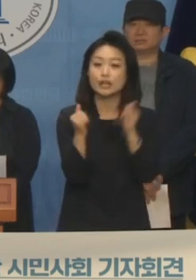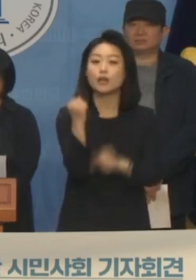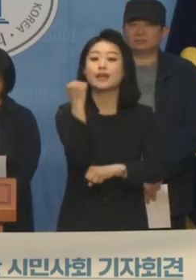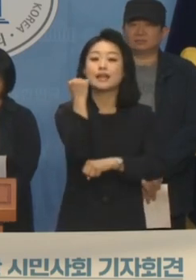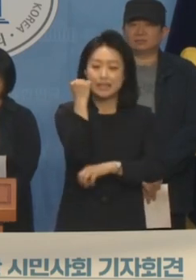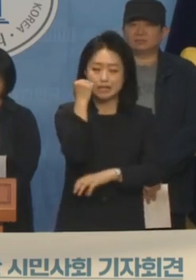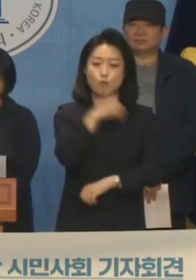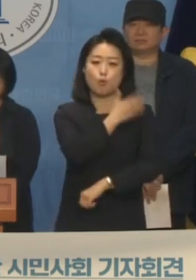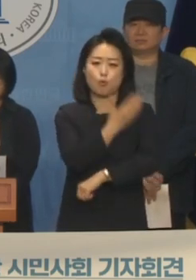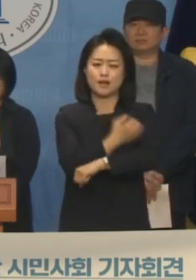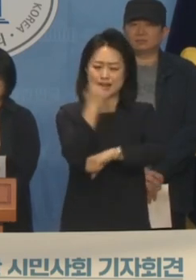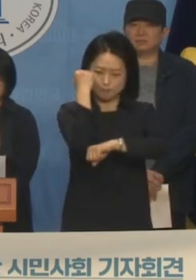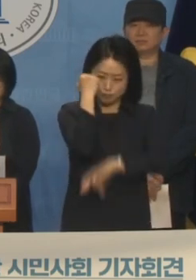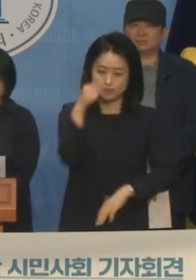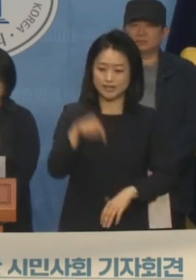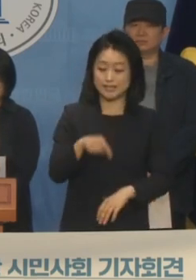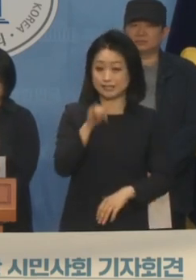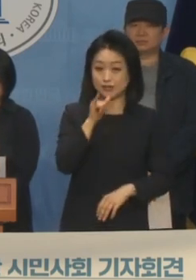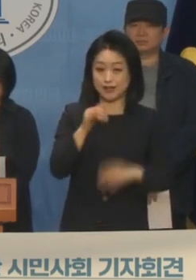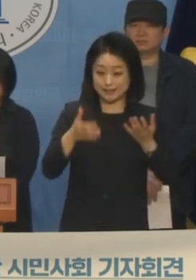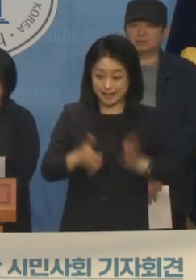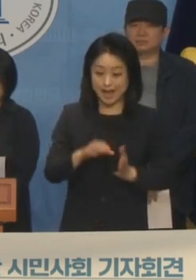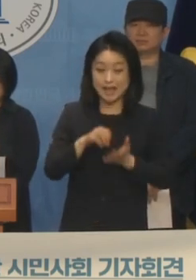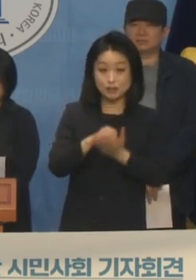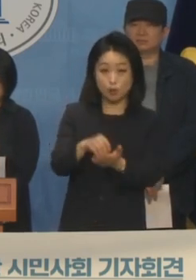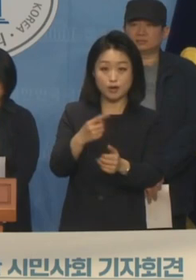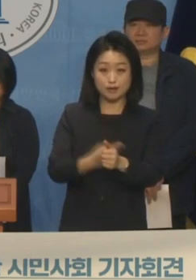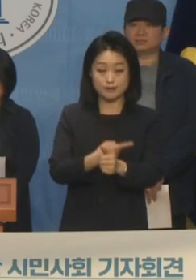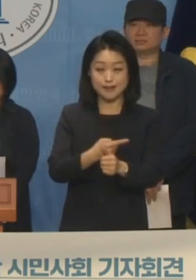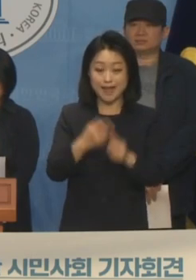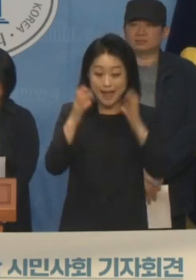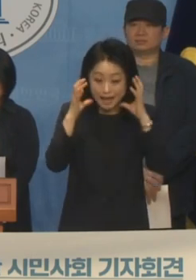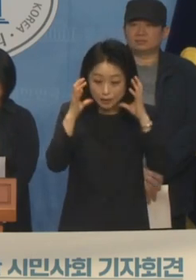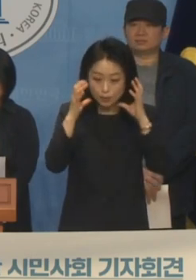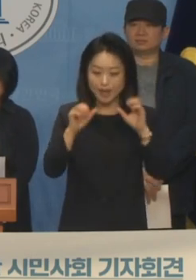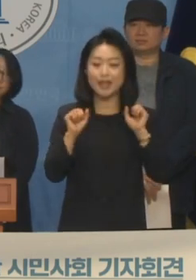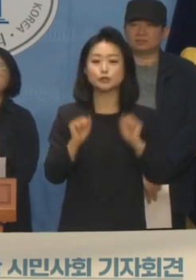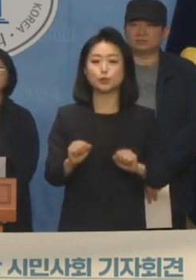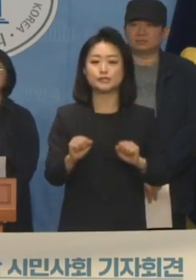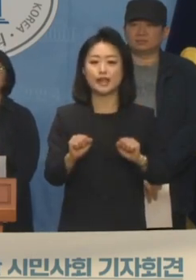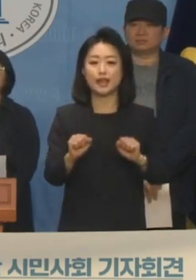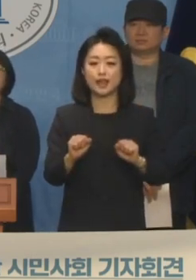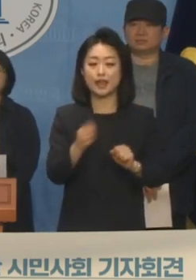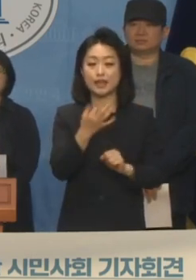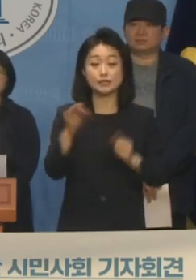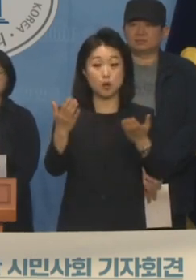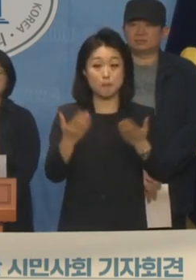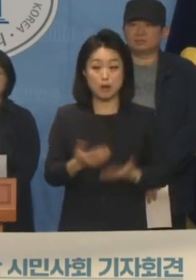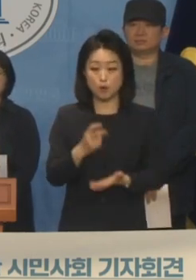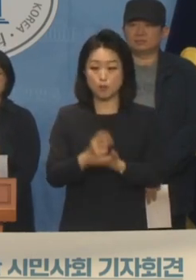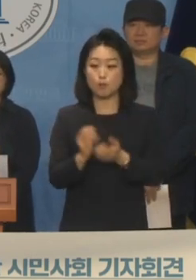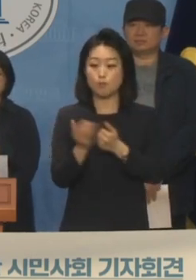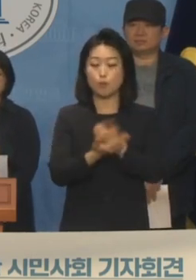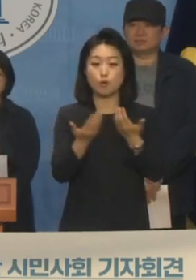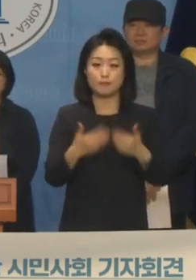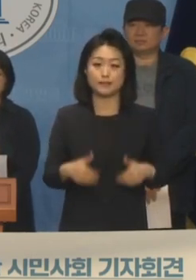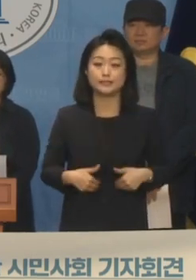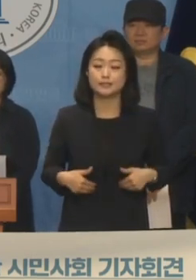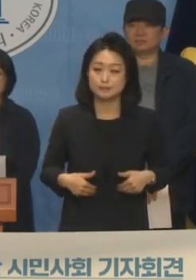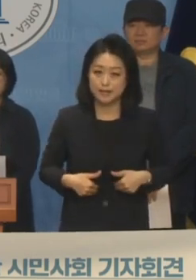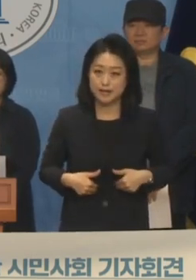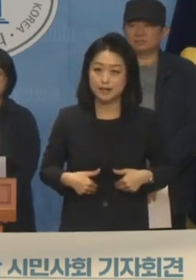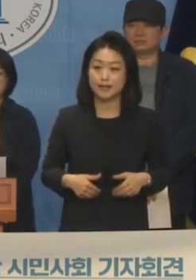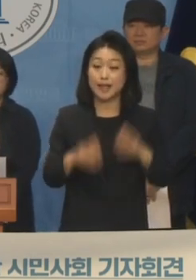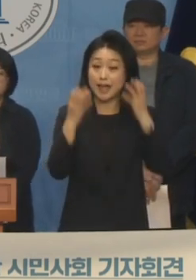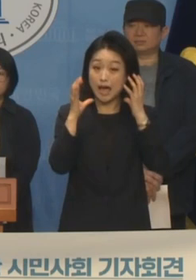기본권의 토대입니다. 출생 등록을 통해 당당히 그 존재를 인정받고 법의 보호를 받아야 합니다.